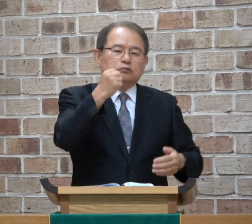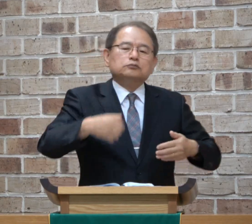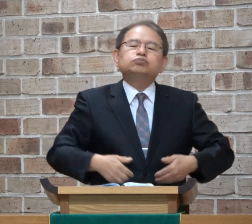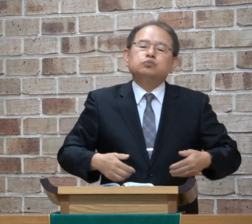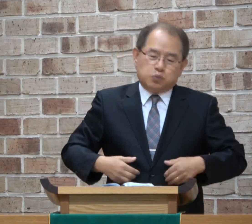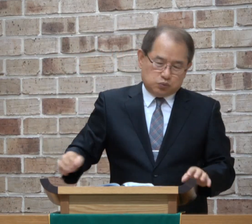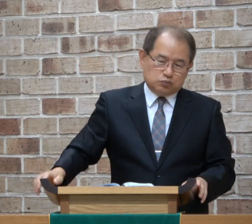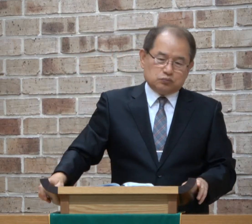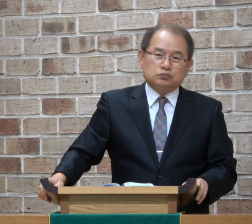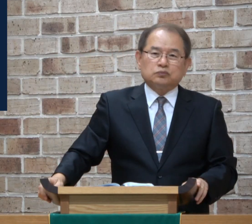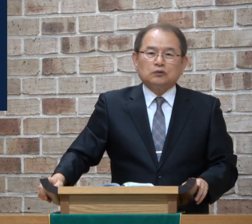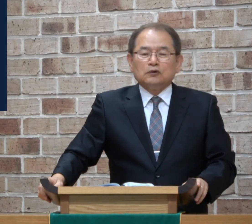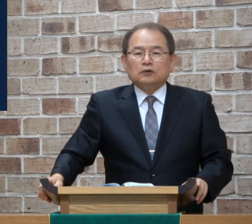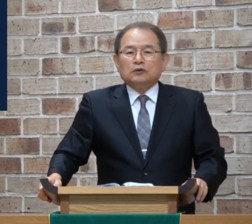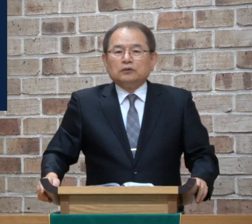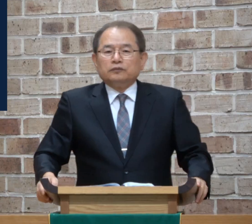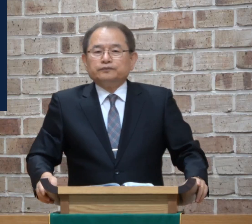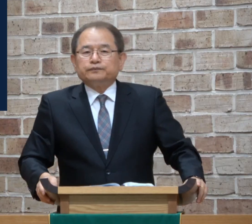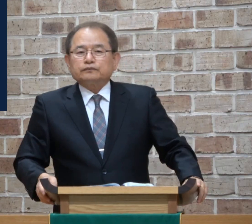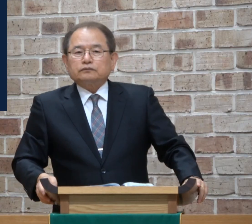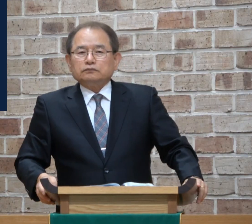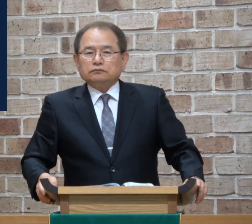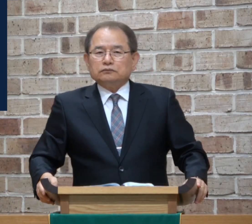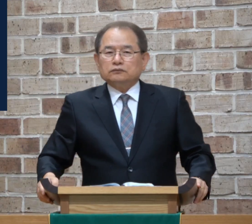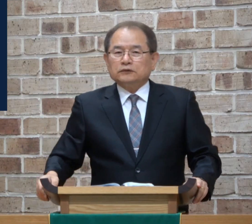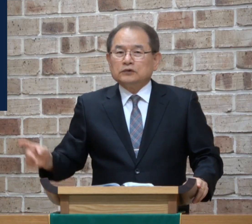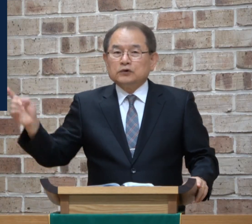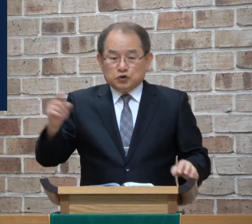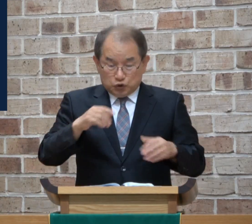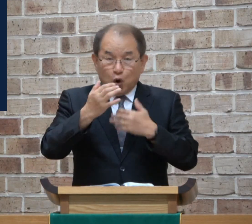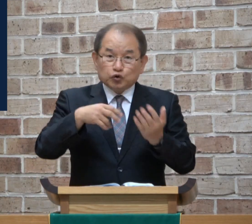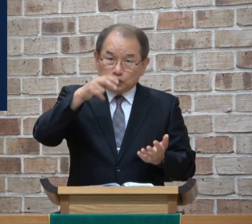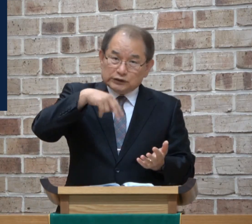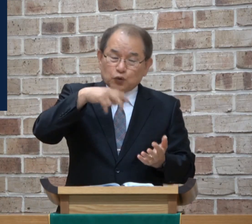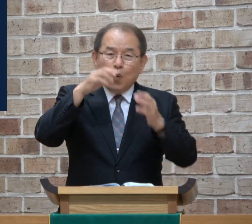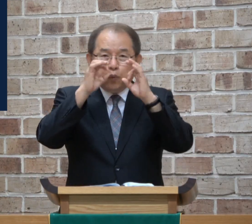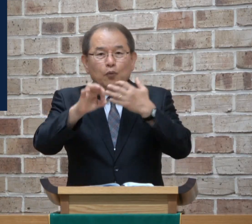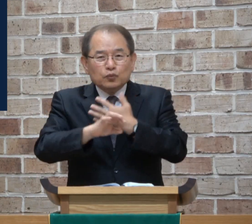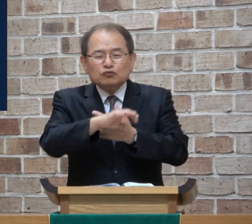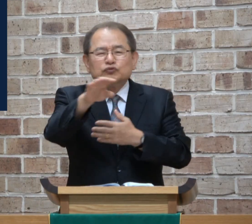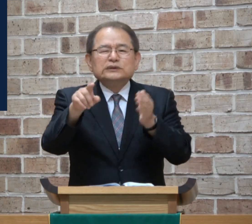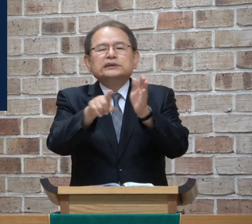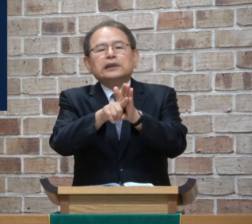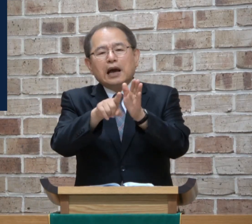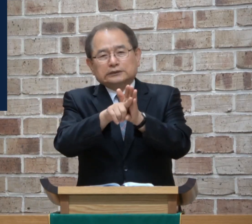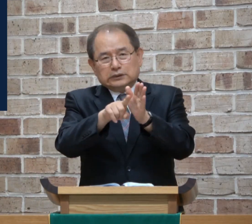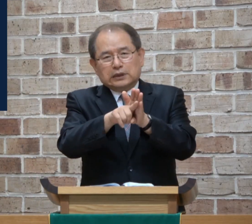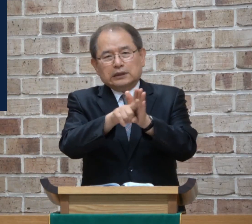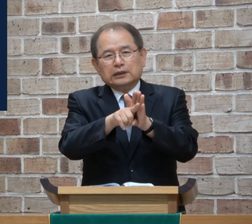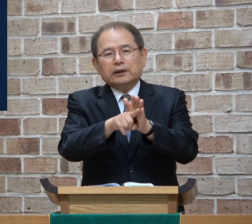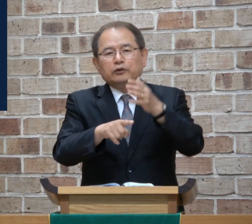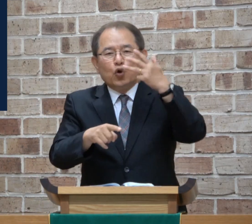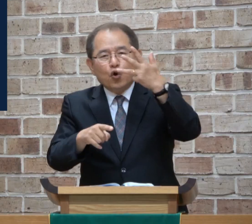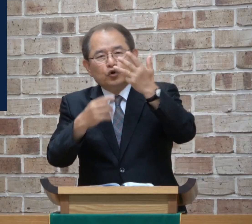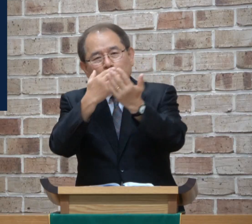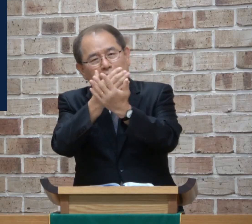두려움에 떨며 하나님 앞에 바로 서는 경건함이 필요합니다. 성경을 읽다 보면 신앙에 대해